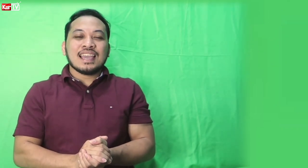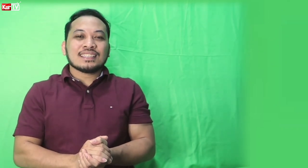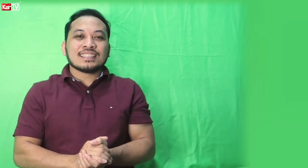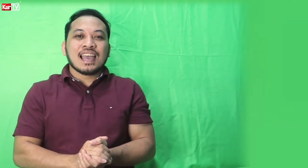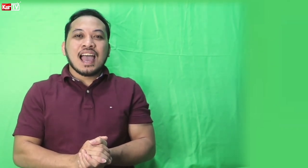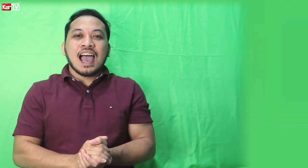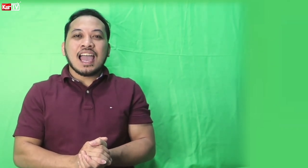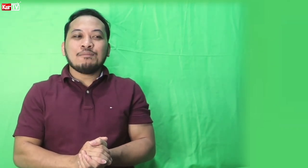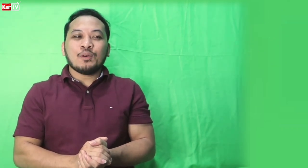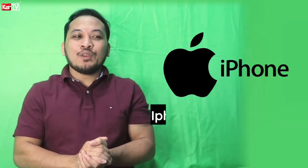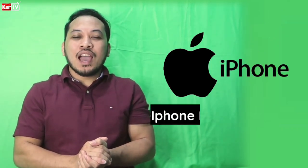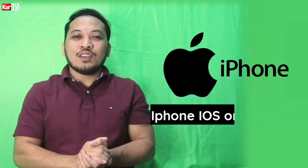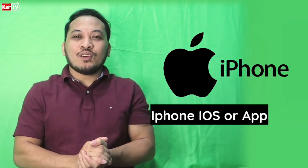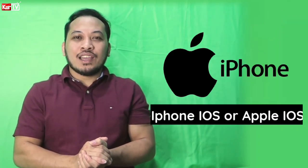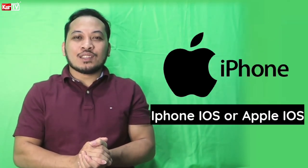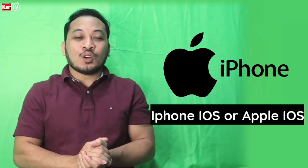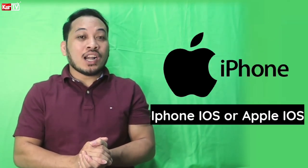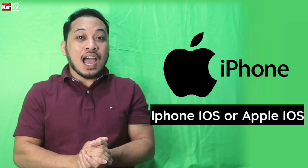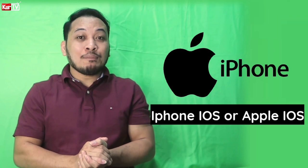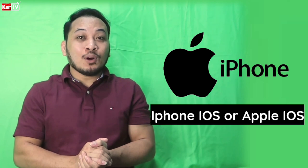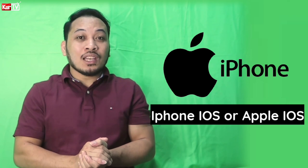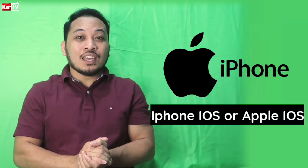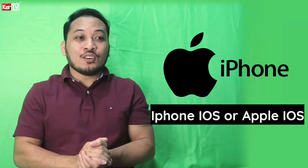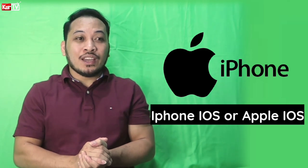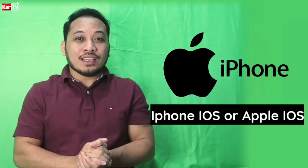Next, iPhone iOS or Apple iOS.